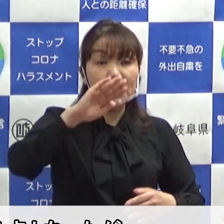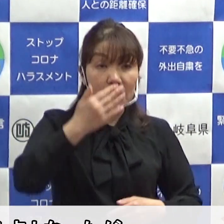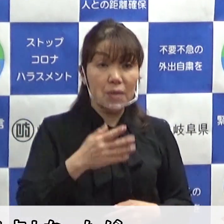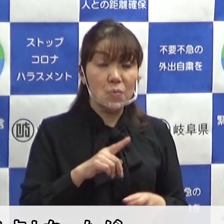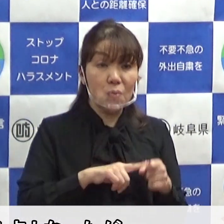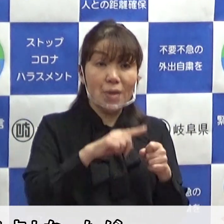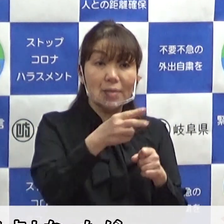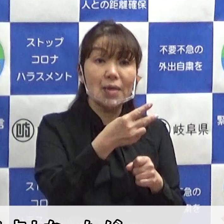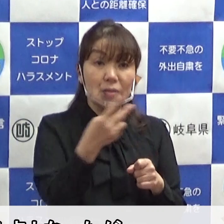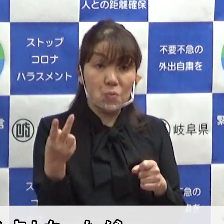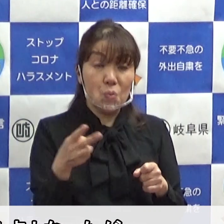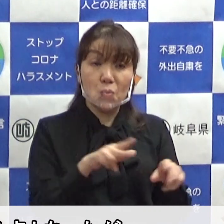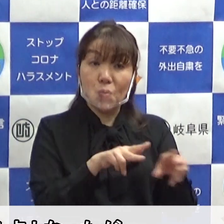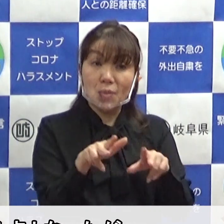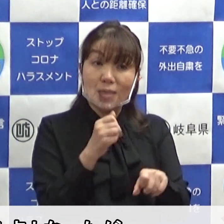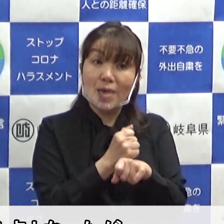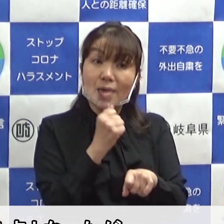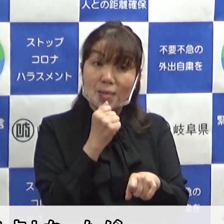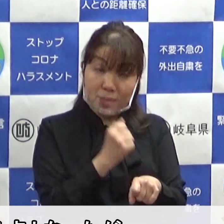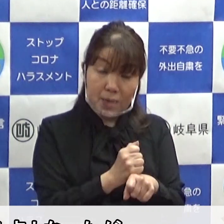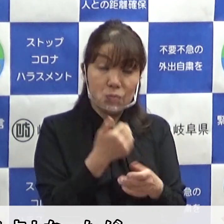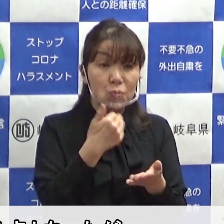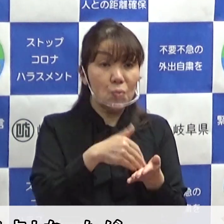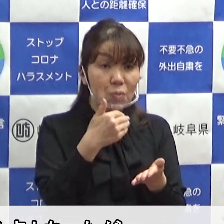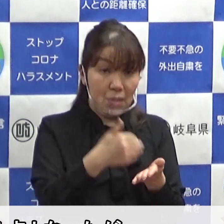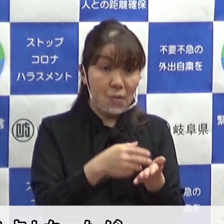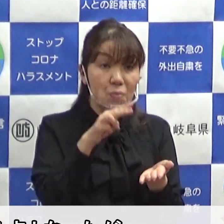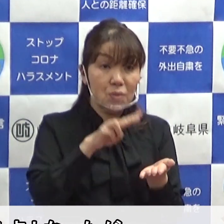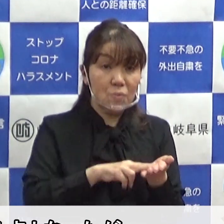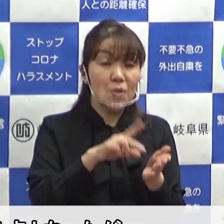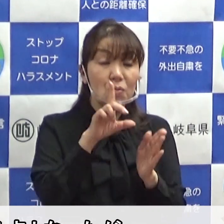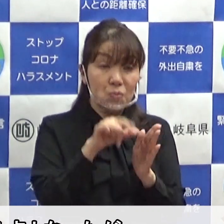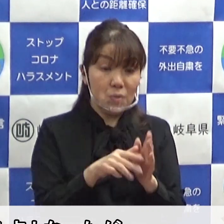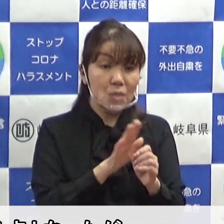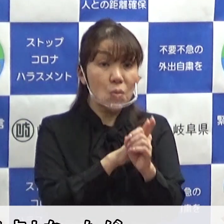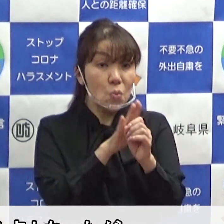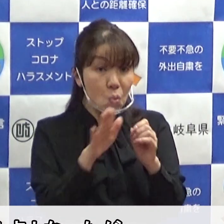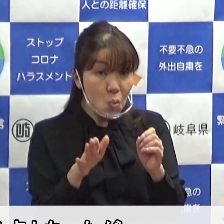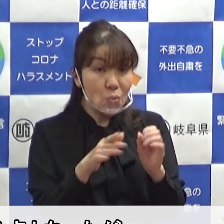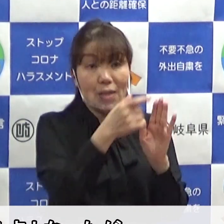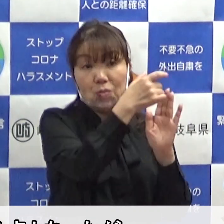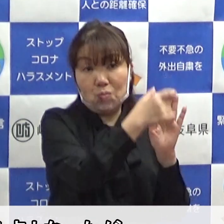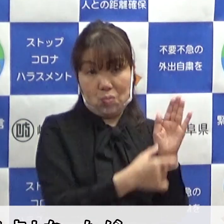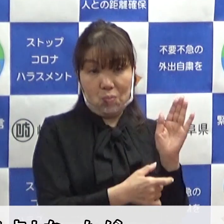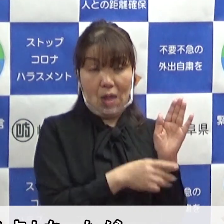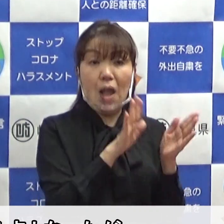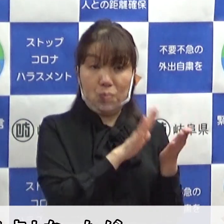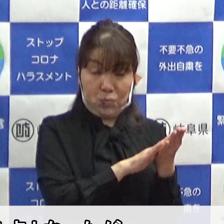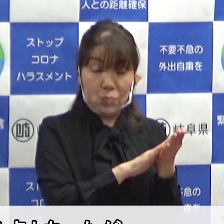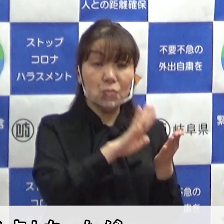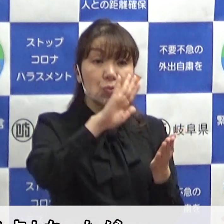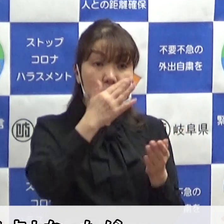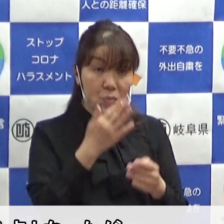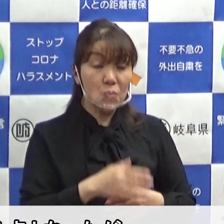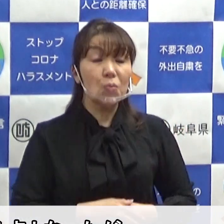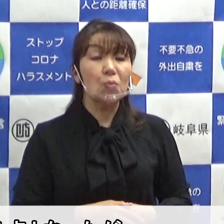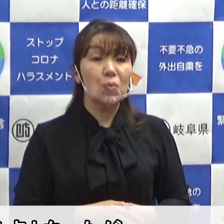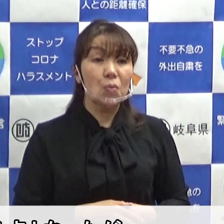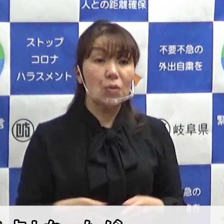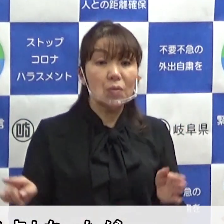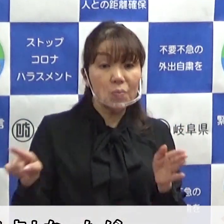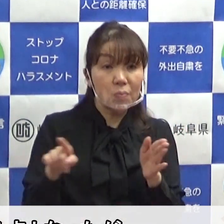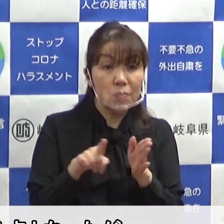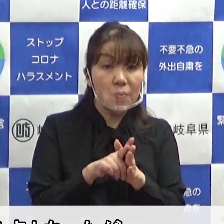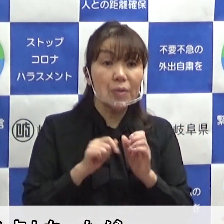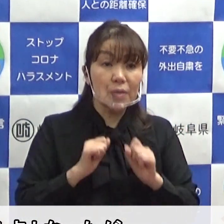来年度の政策とか予算を組み立てていく上で、まあ、コロナ対策という塊が一つあると思いますし、それからこれまでや